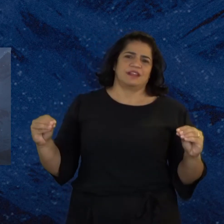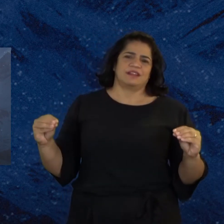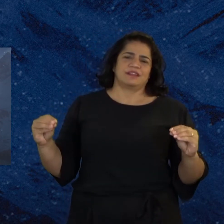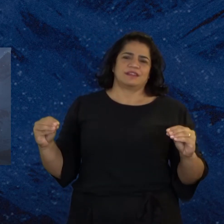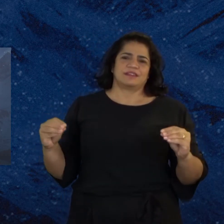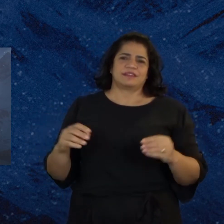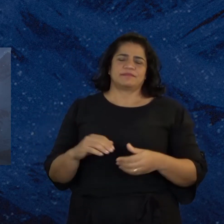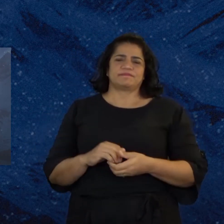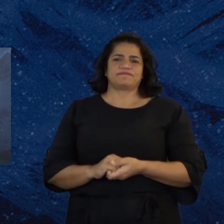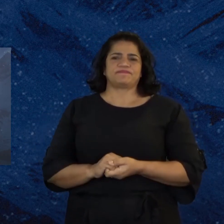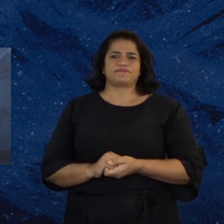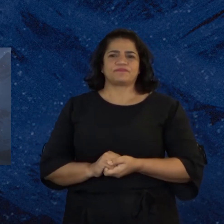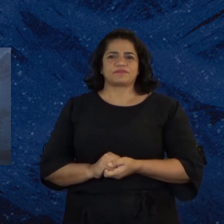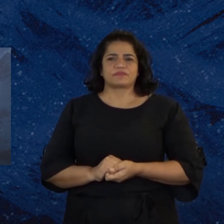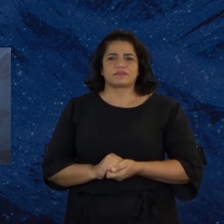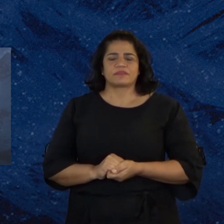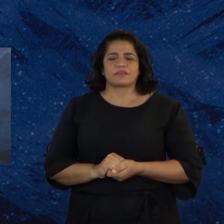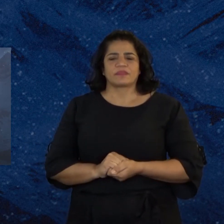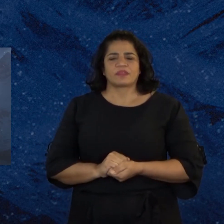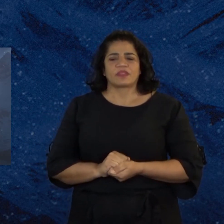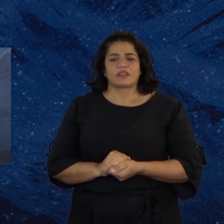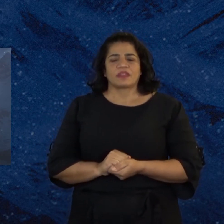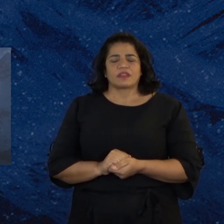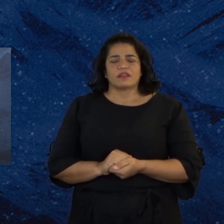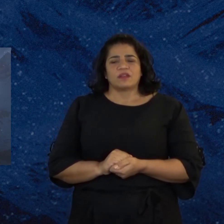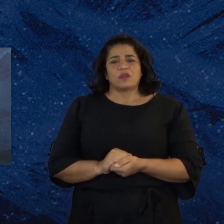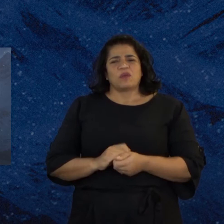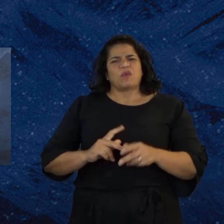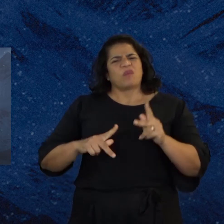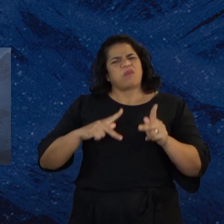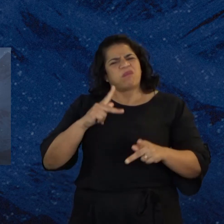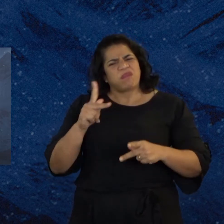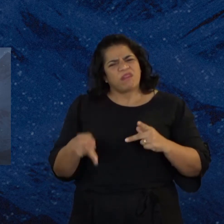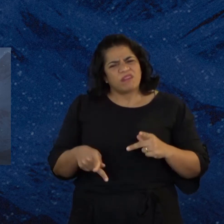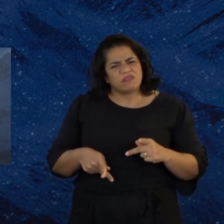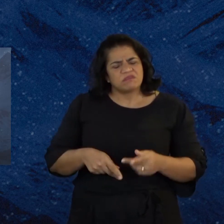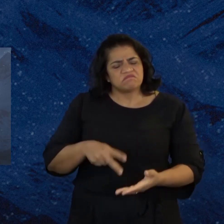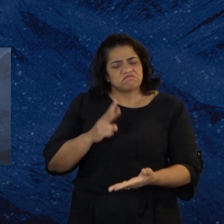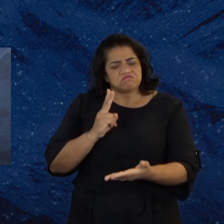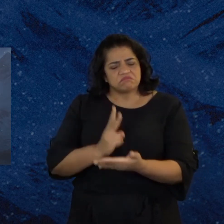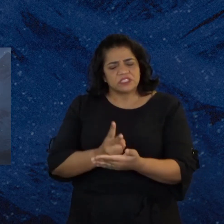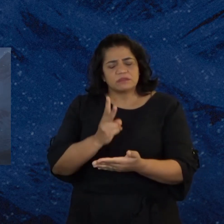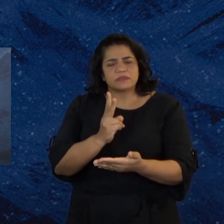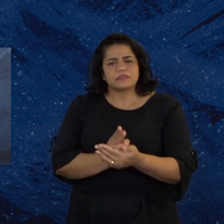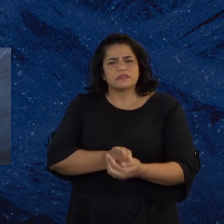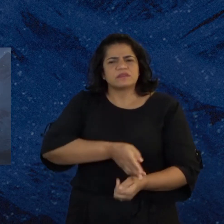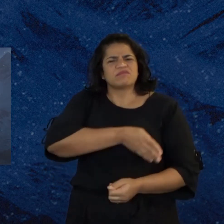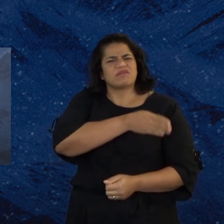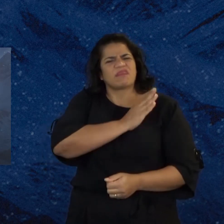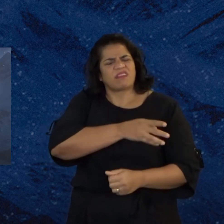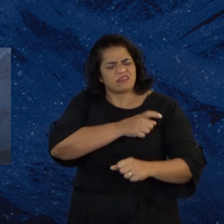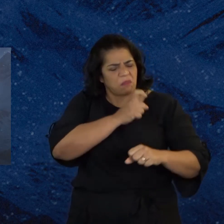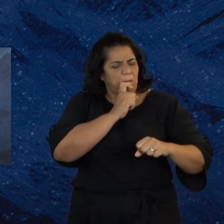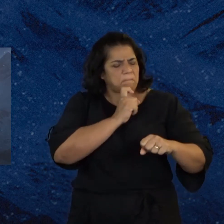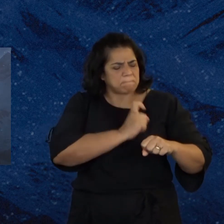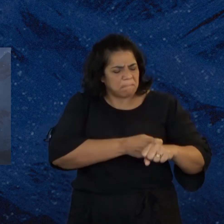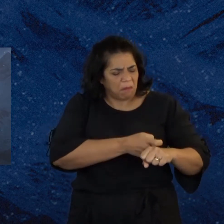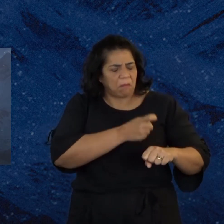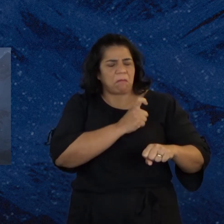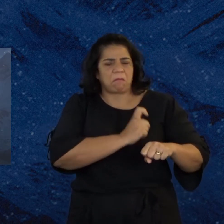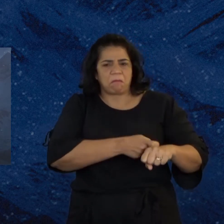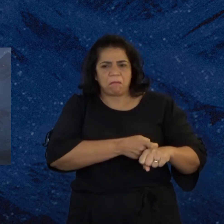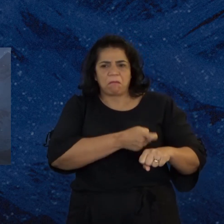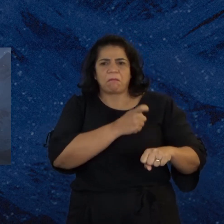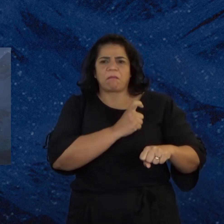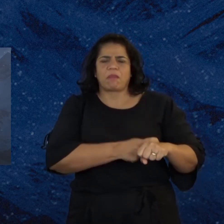Mesmo com assim, o povo ainda tinha um coração endurecido. Por quê? Eles começaram, aprenderam